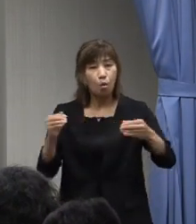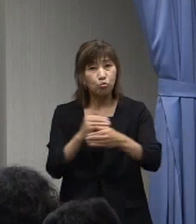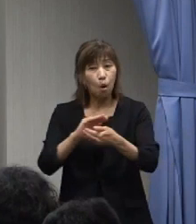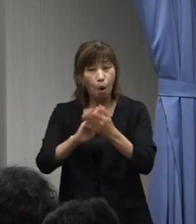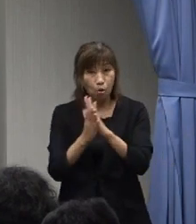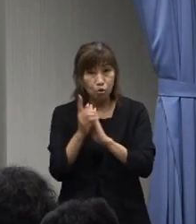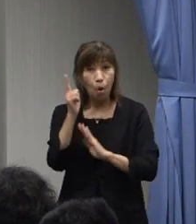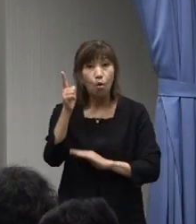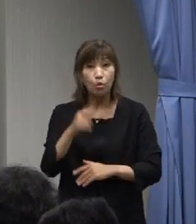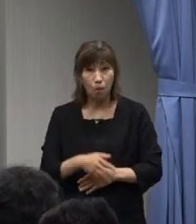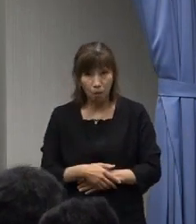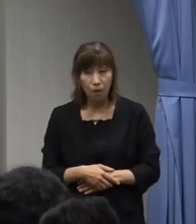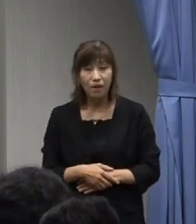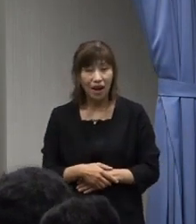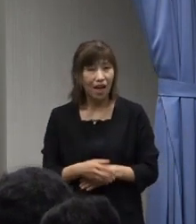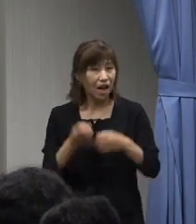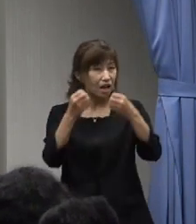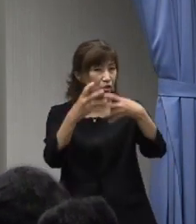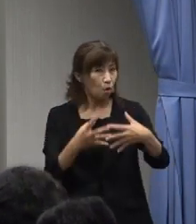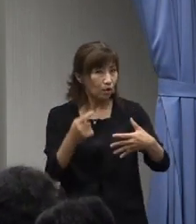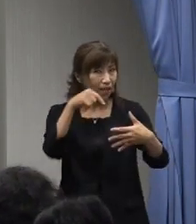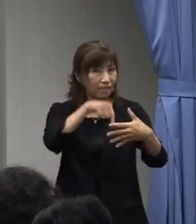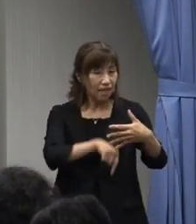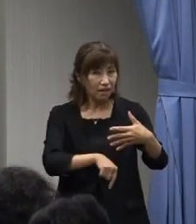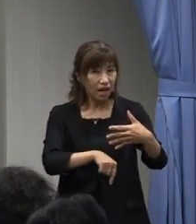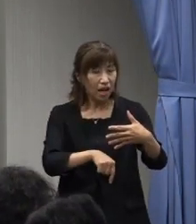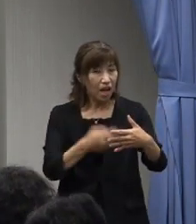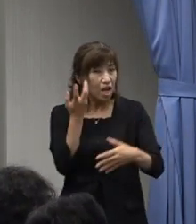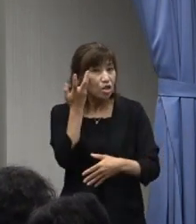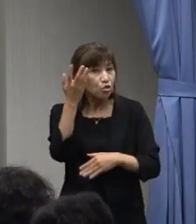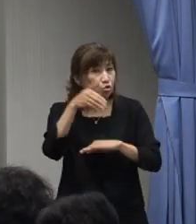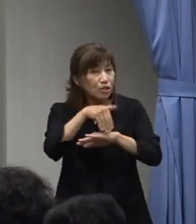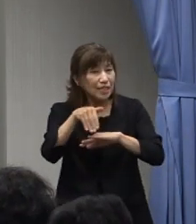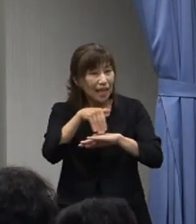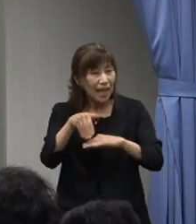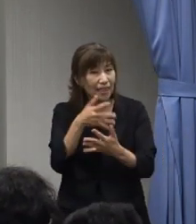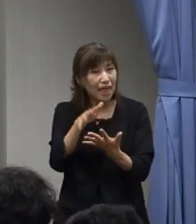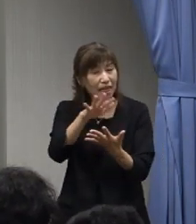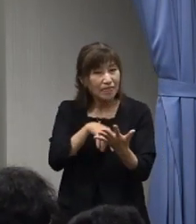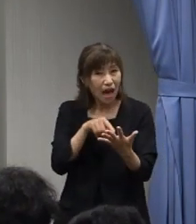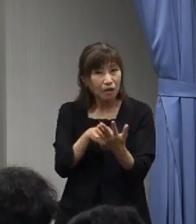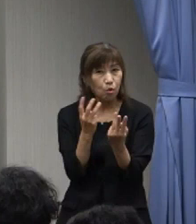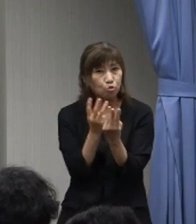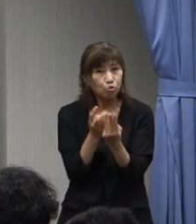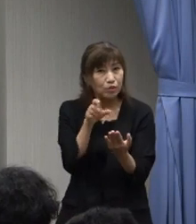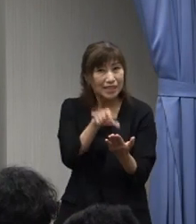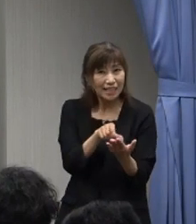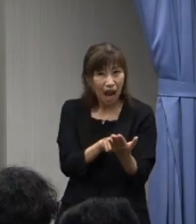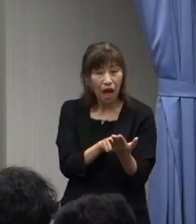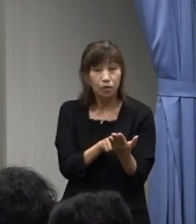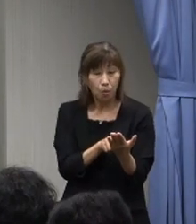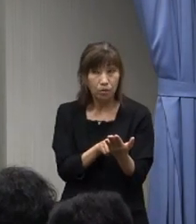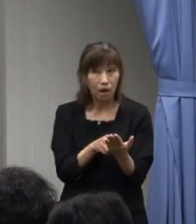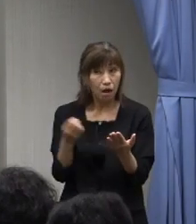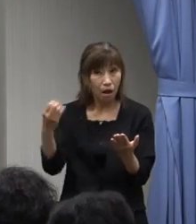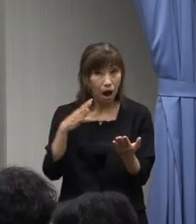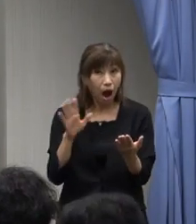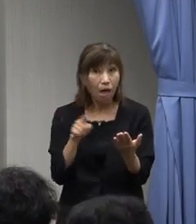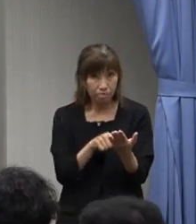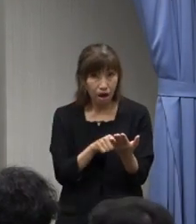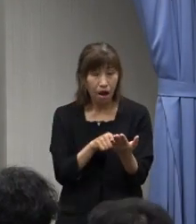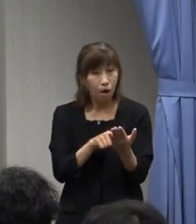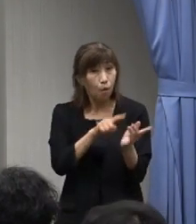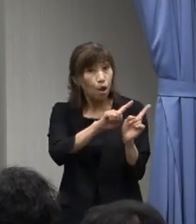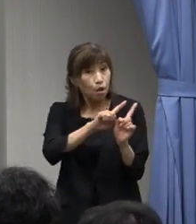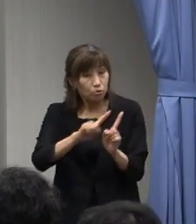ね、条件の中にも一つの推計の追加指定の設置だというのがありますけれども、そういったことも踏まえて、その